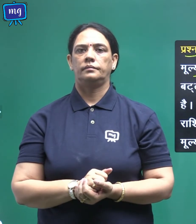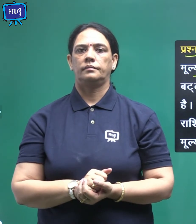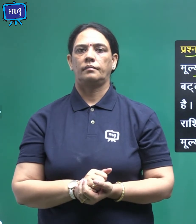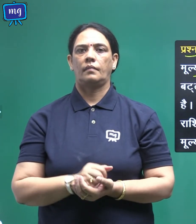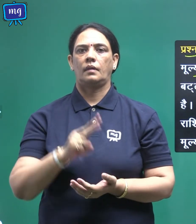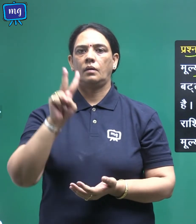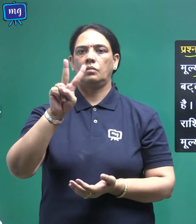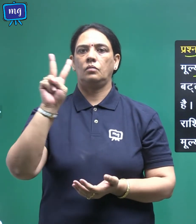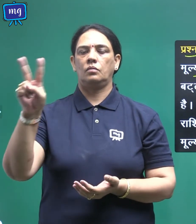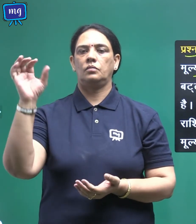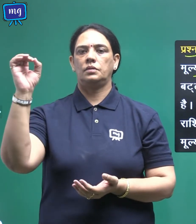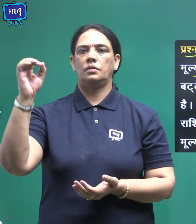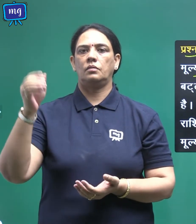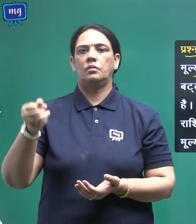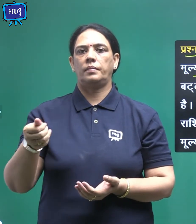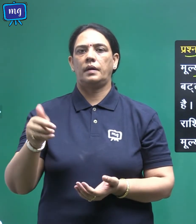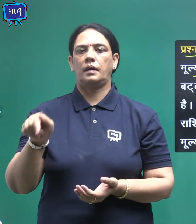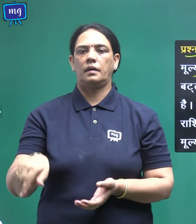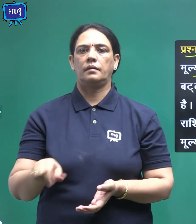220 रुपये है।